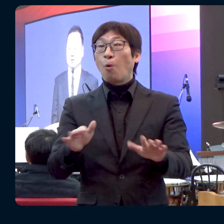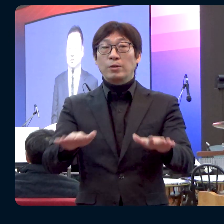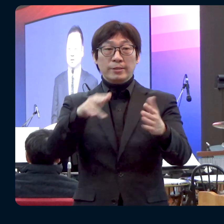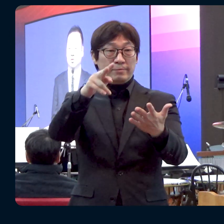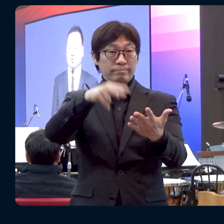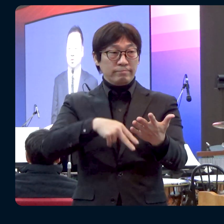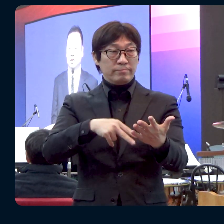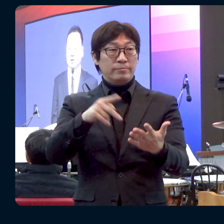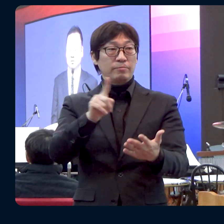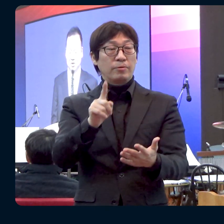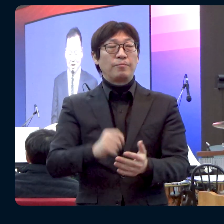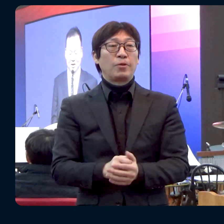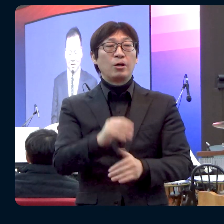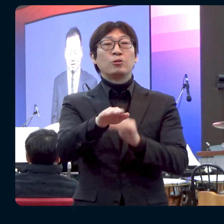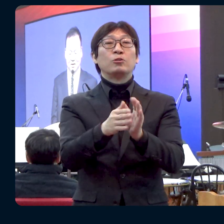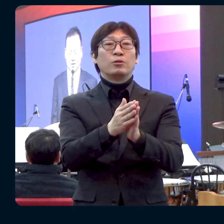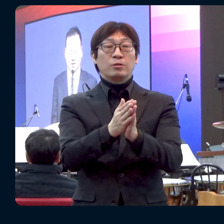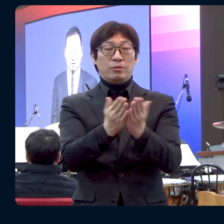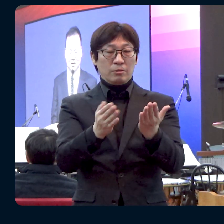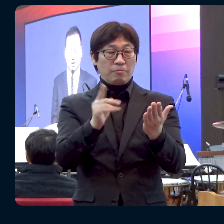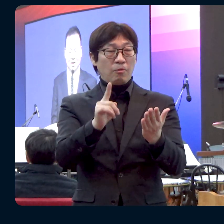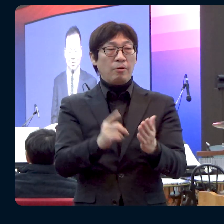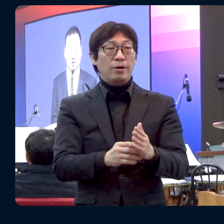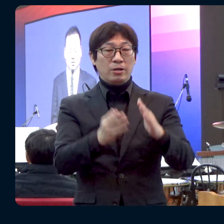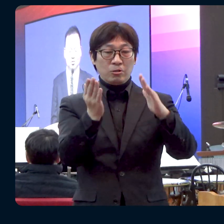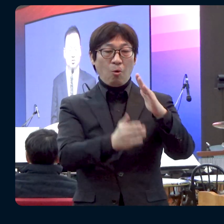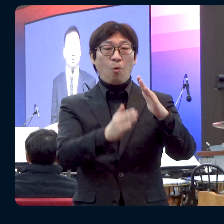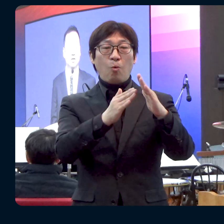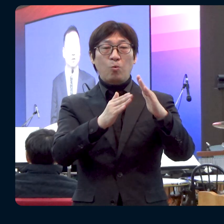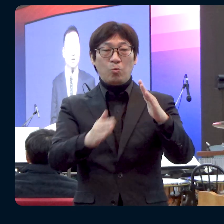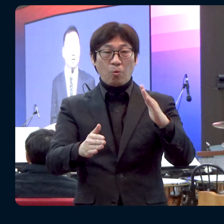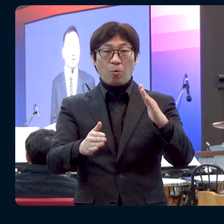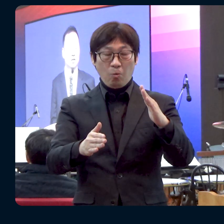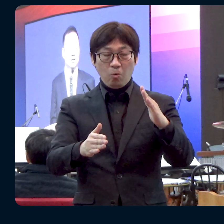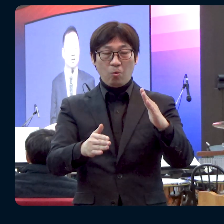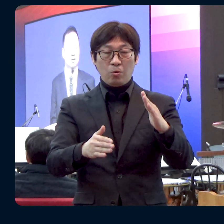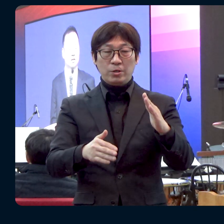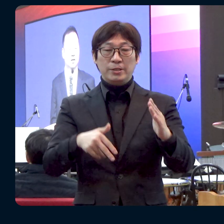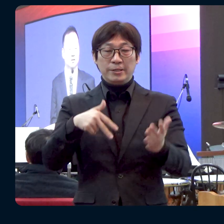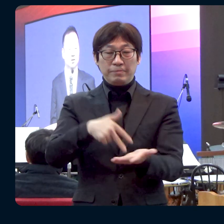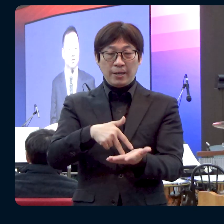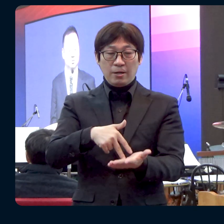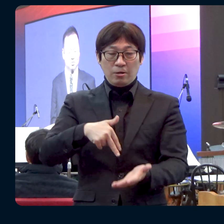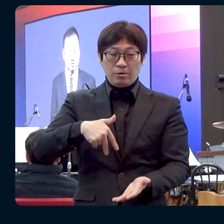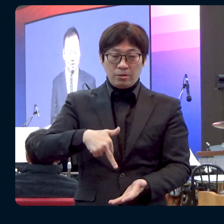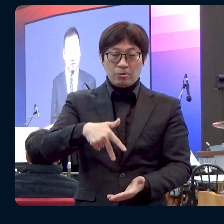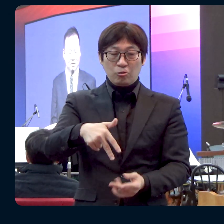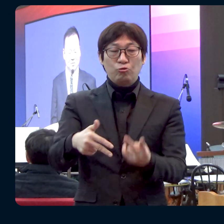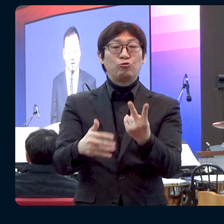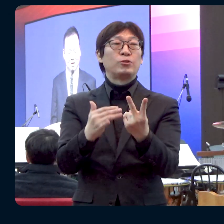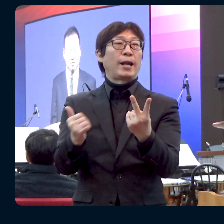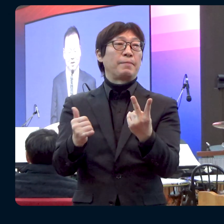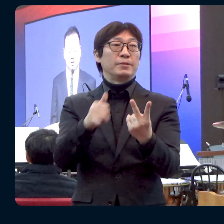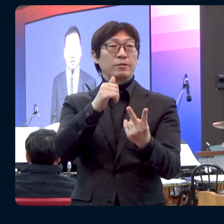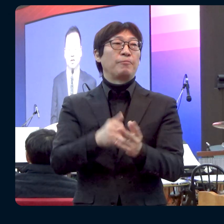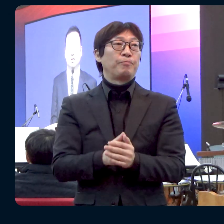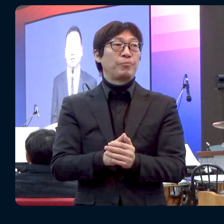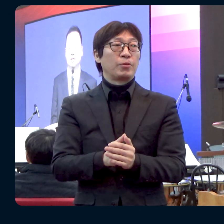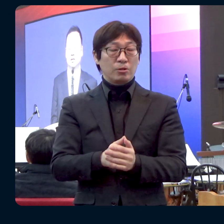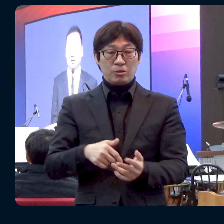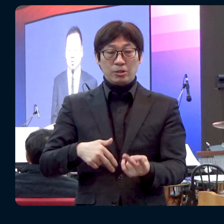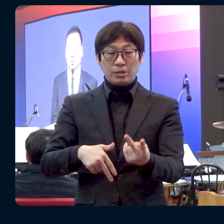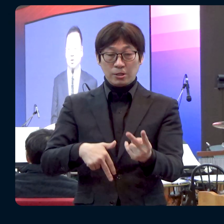본문은 성도이기 때문에 그 길을 가고 있는 두 사람이 그 길에서 무슨 일을 만나고